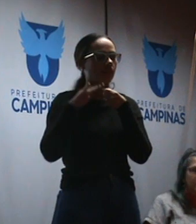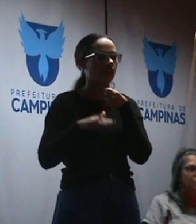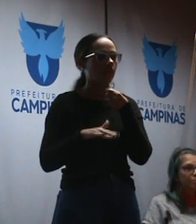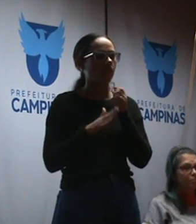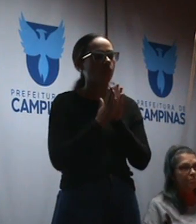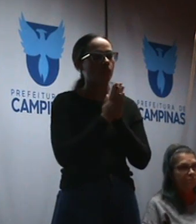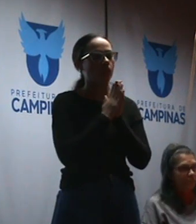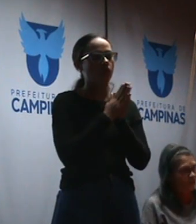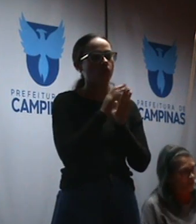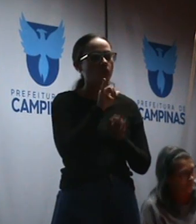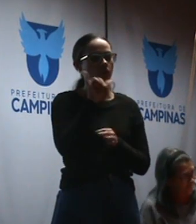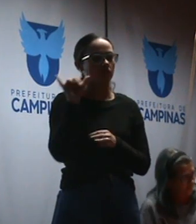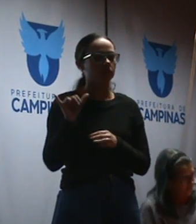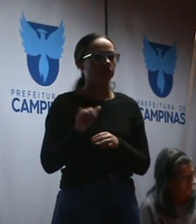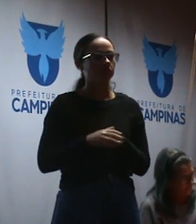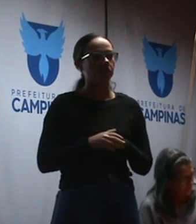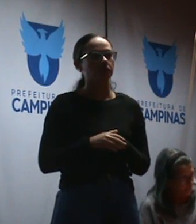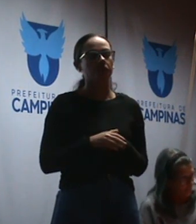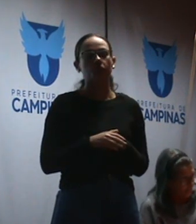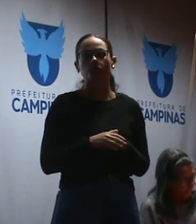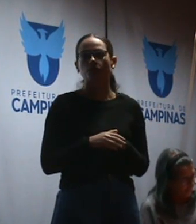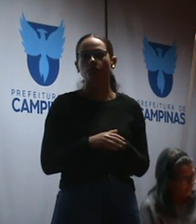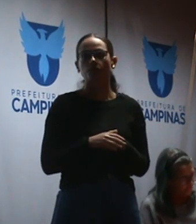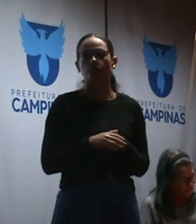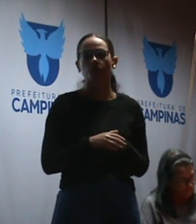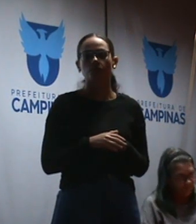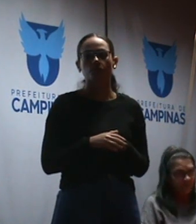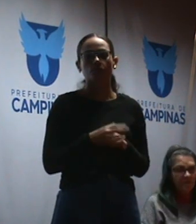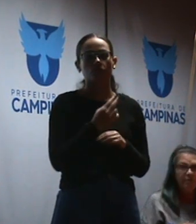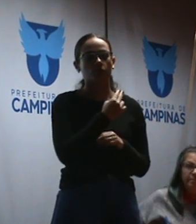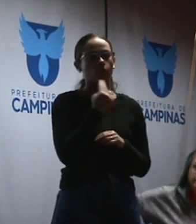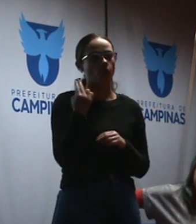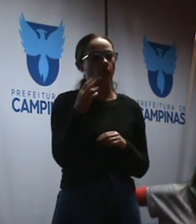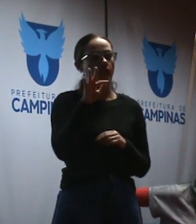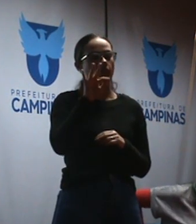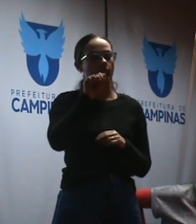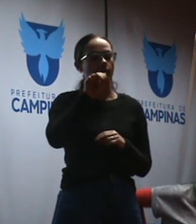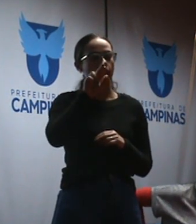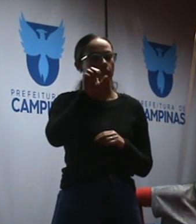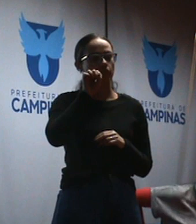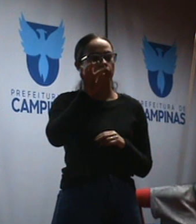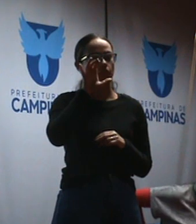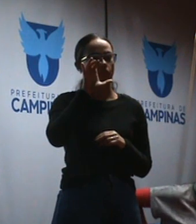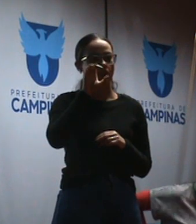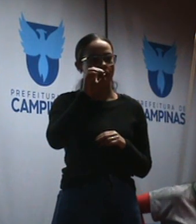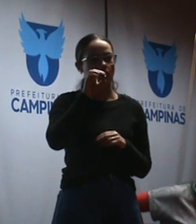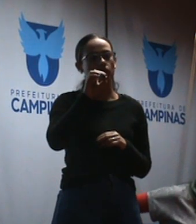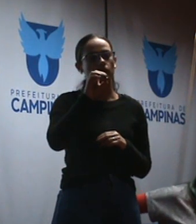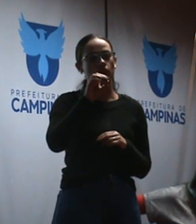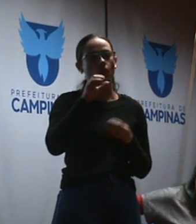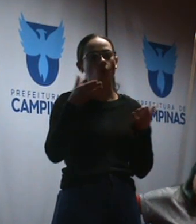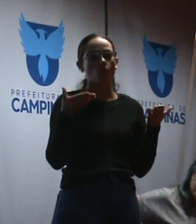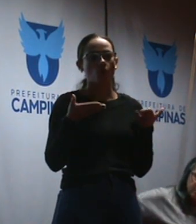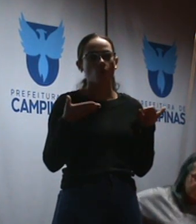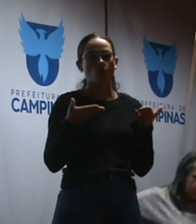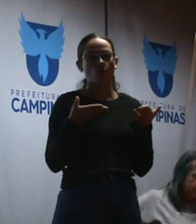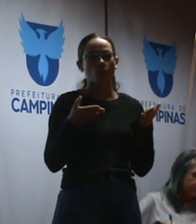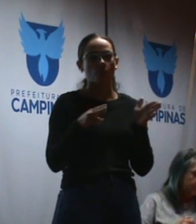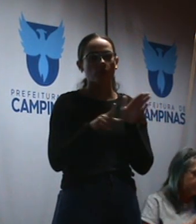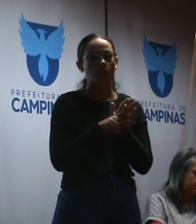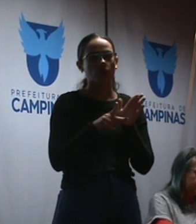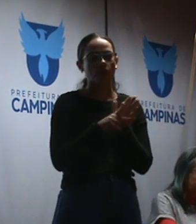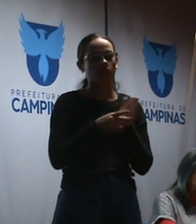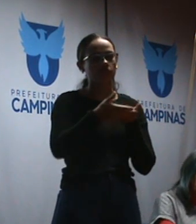por gentileza. Bom, meu nome é Fausto. Eu estou hoje como articulador do Núcleo de